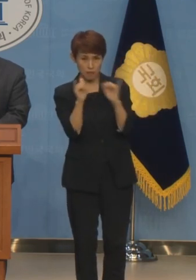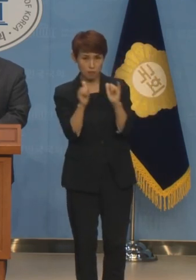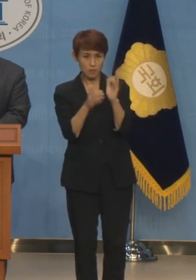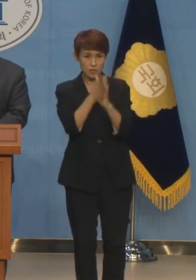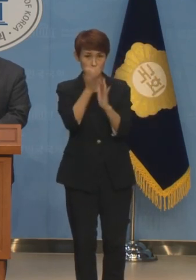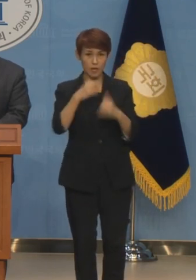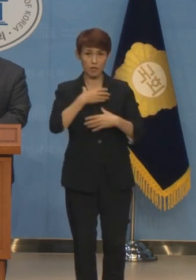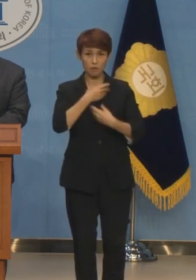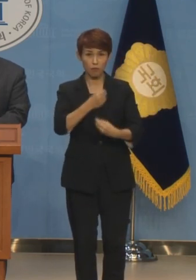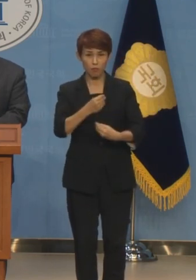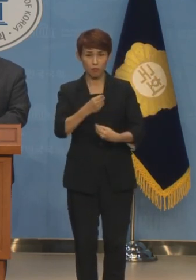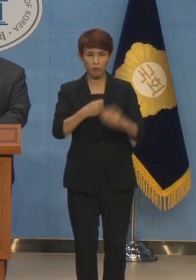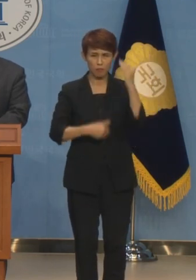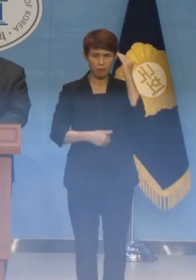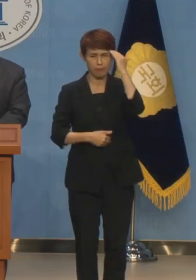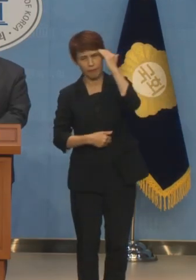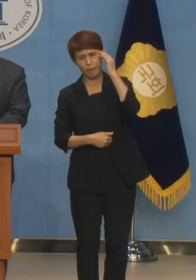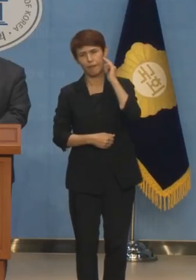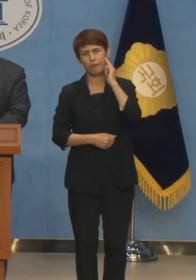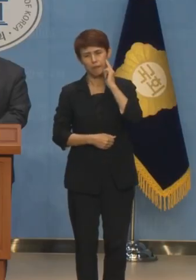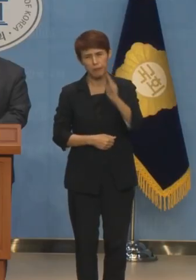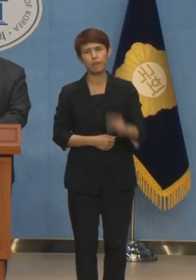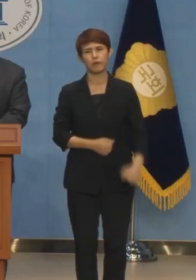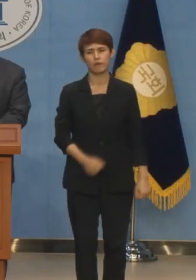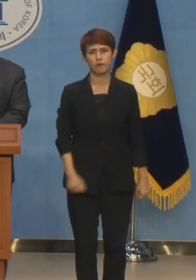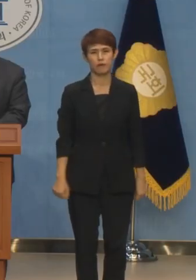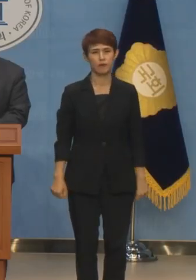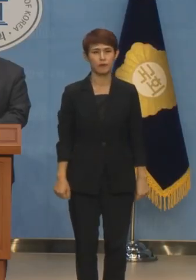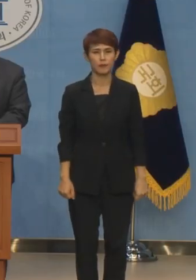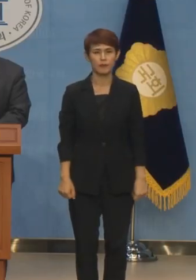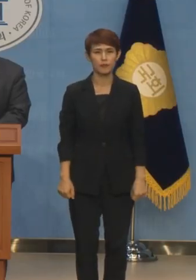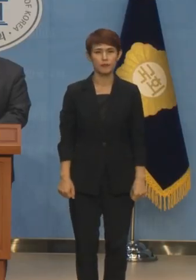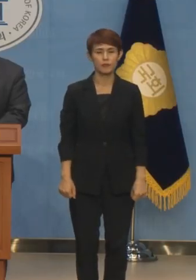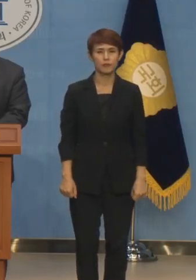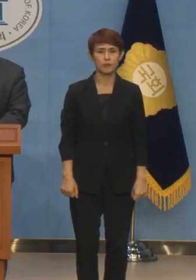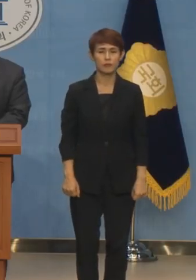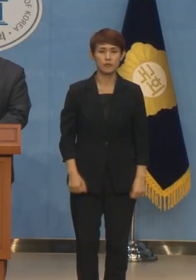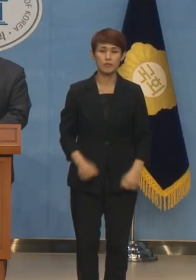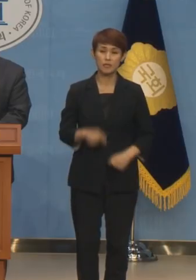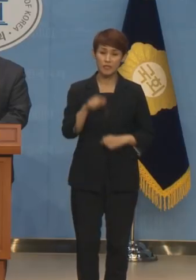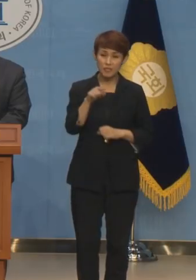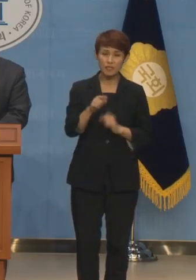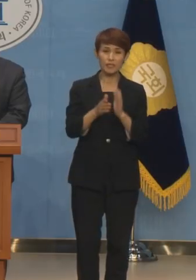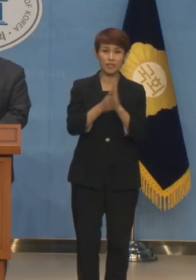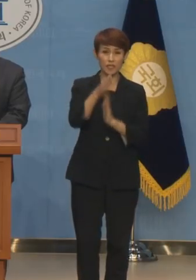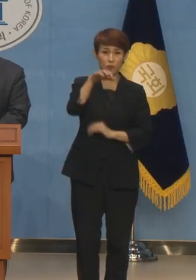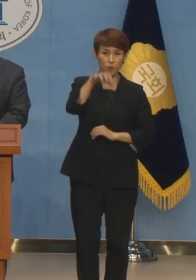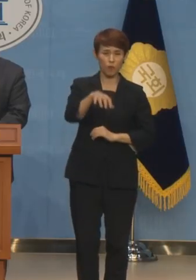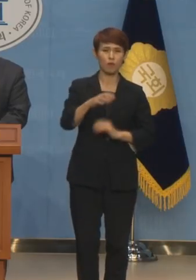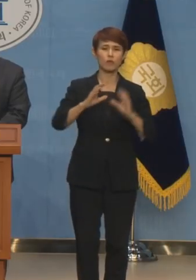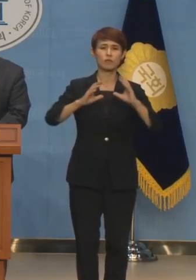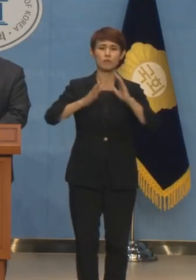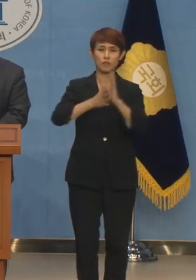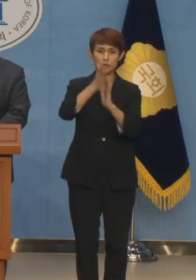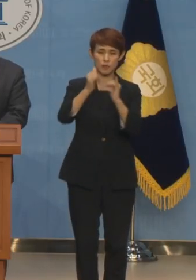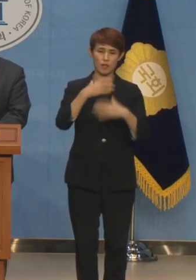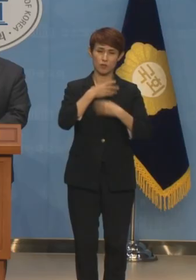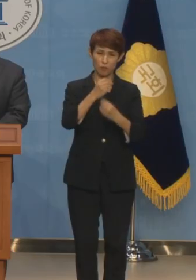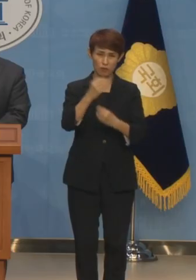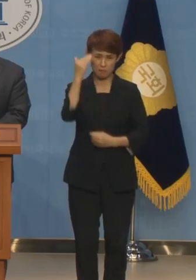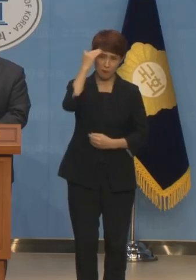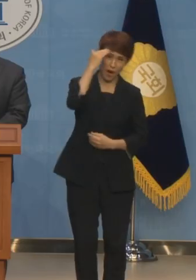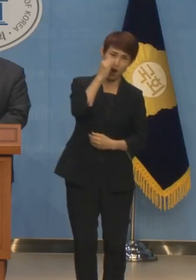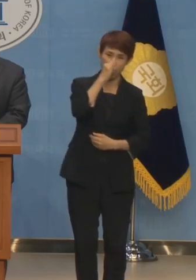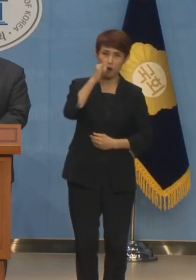안전을 심각하게 위협하는 무책임한 행위입니다. 파주시는 시민과 국민의 안전을 훼손하는